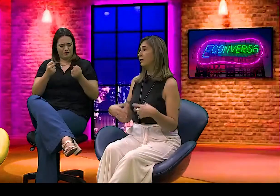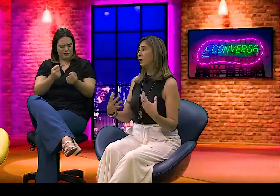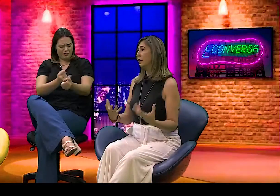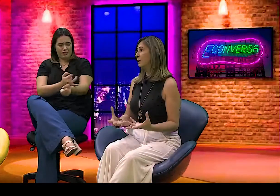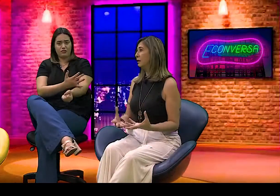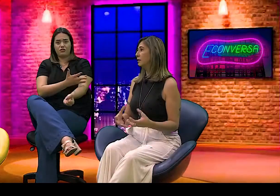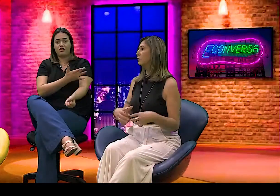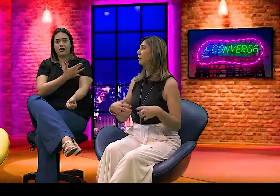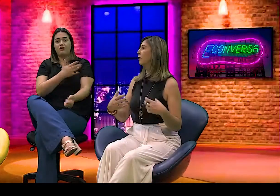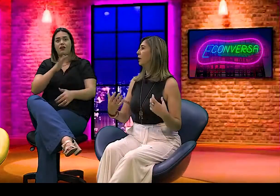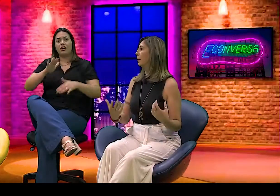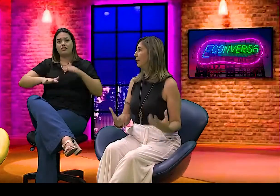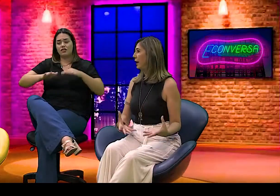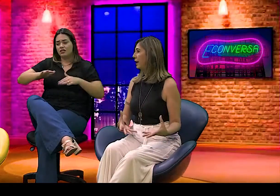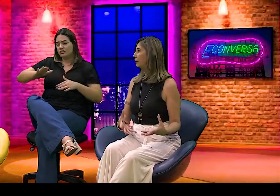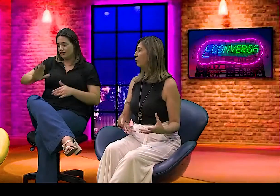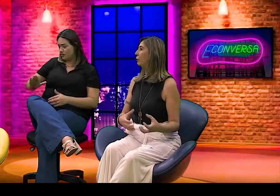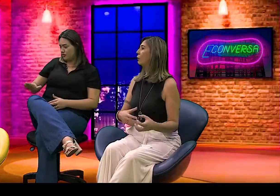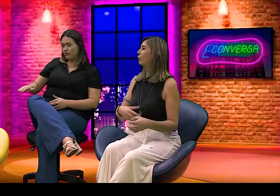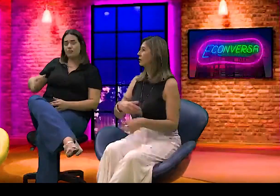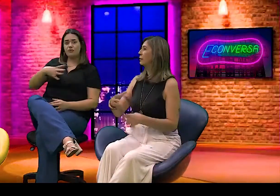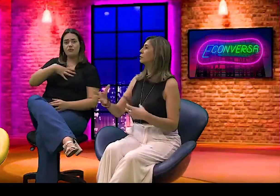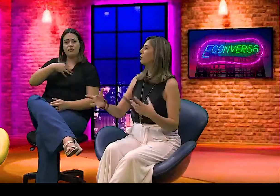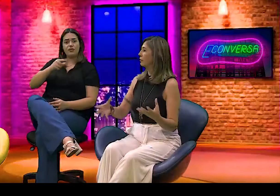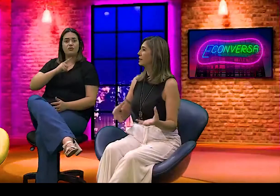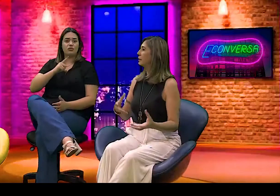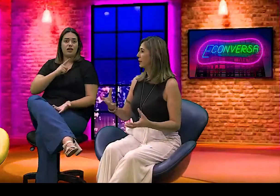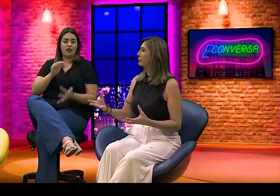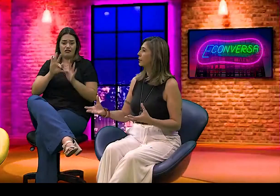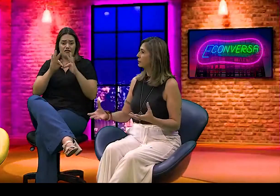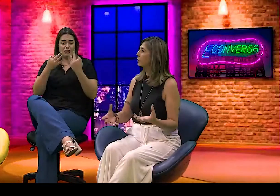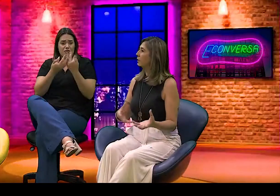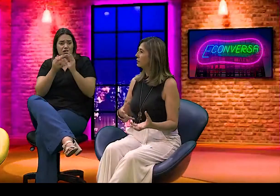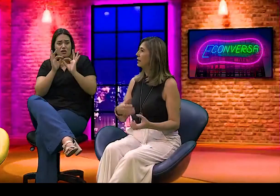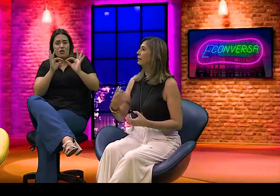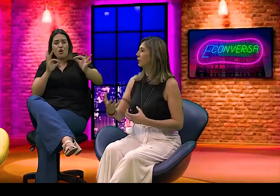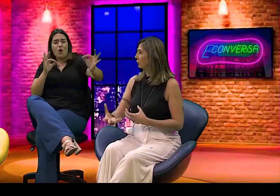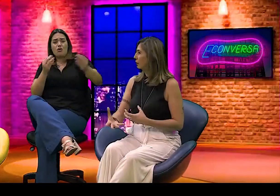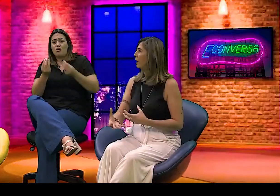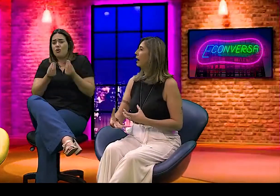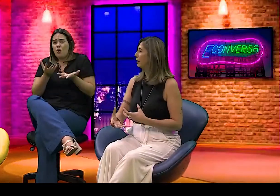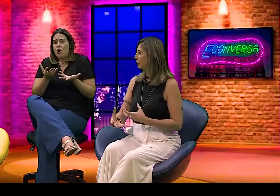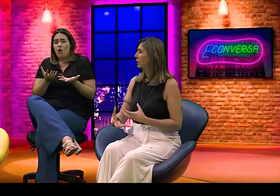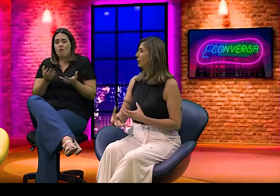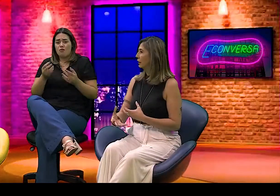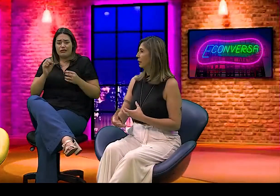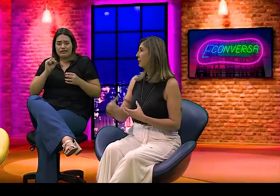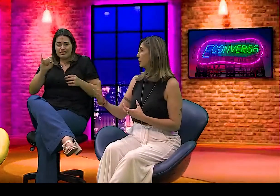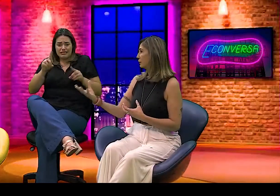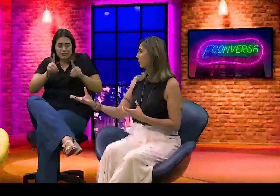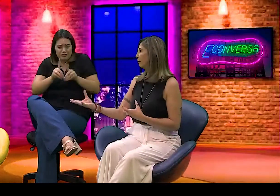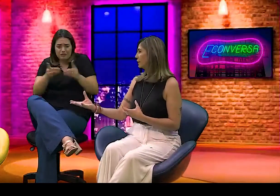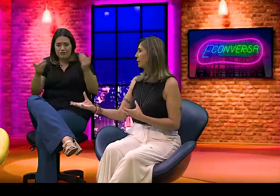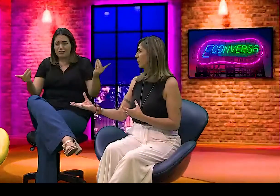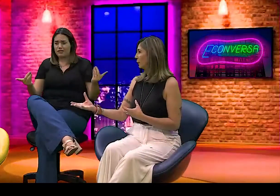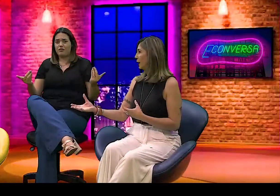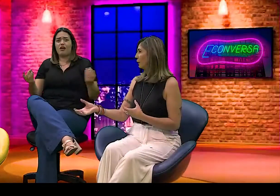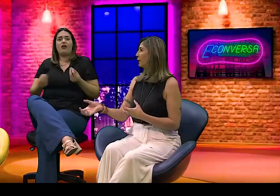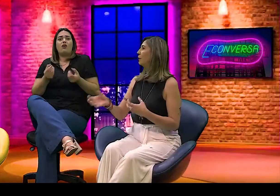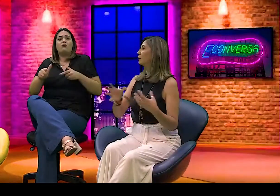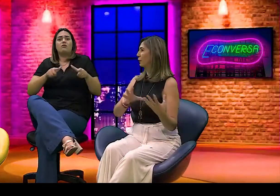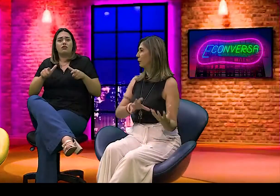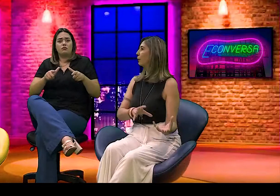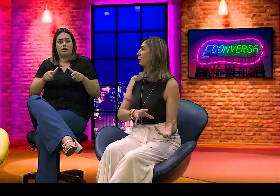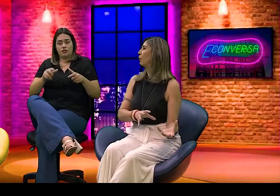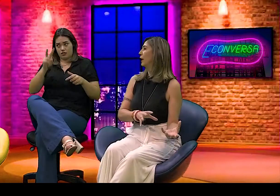Às vezes tem crianças, não tem família perto, como que essa pessoa vai fazer para se organizar, não tem o trabalho, né? Lembra que a gente falou da violência patrimonial,